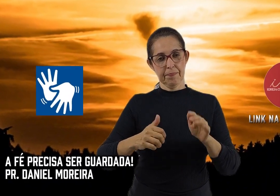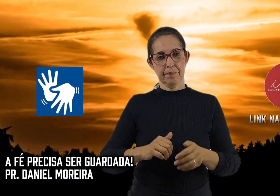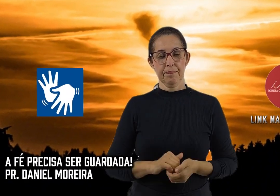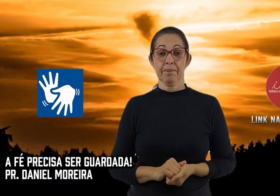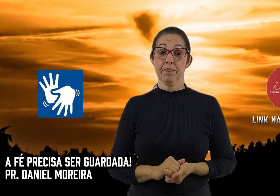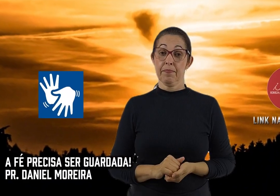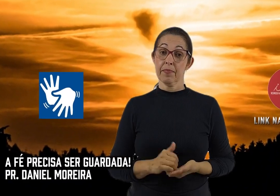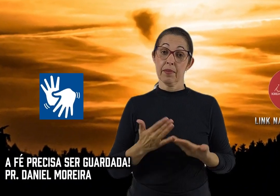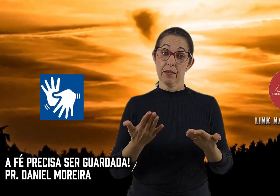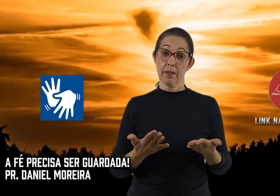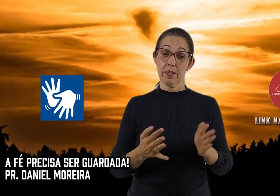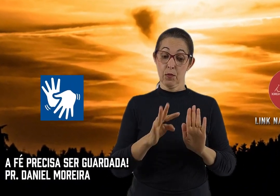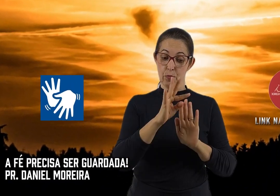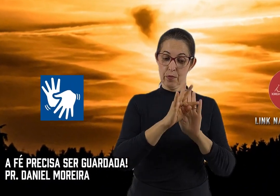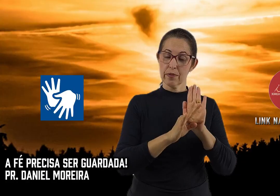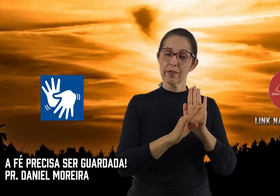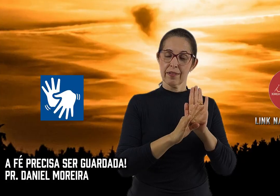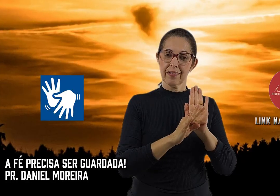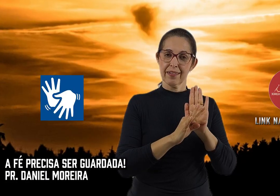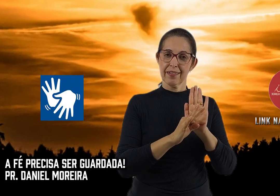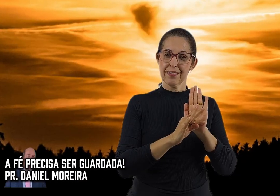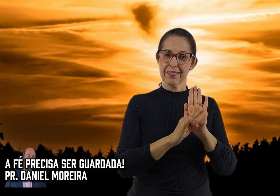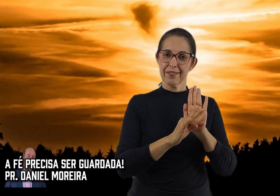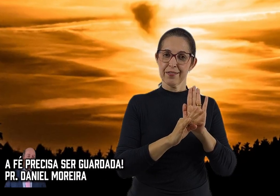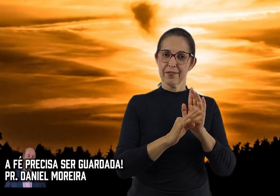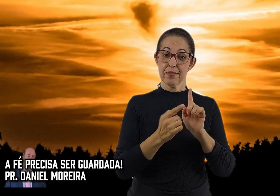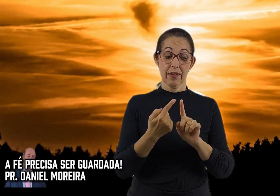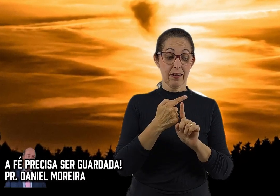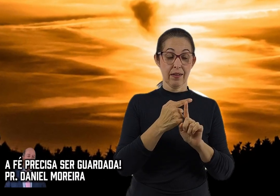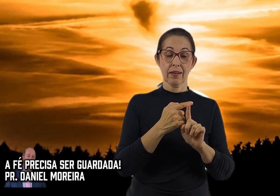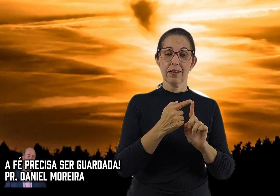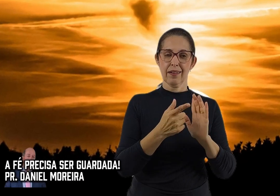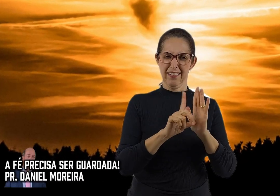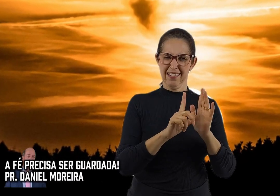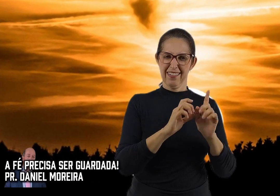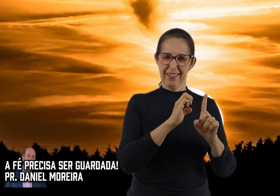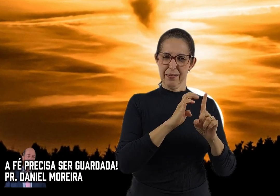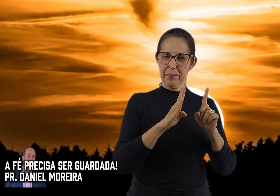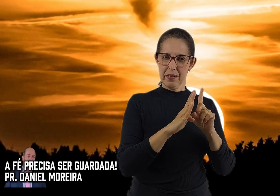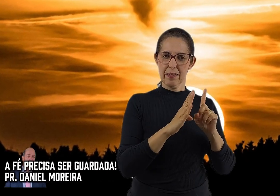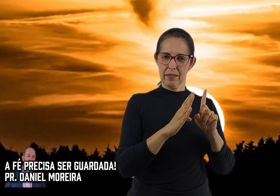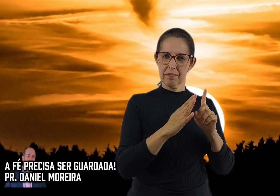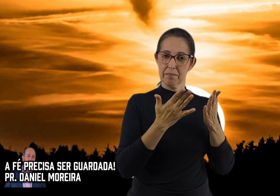Um dos textos sugeridos hoje na escola bíblica.